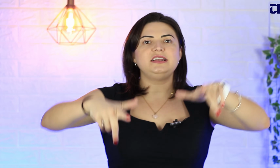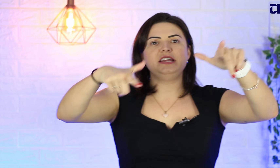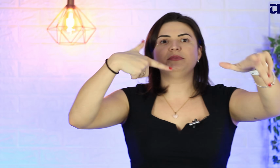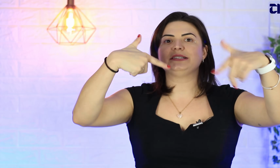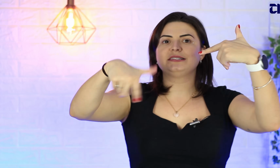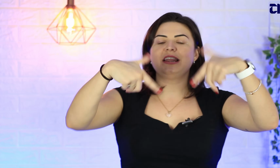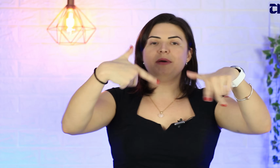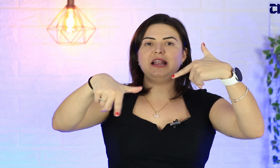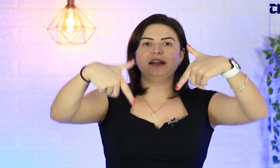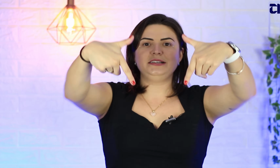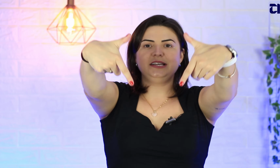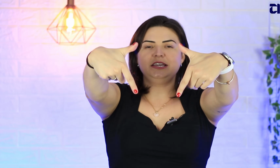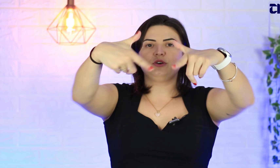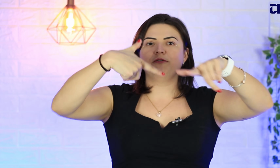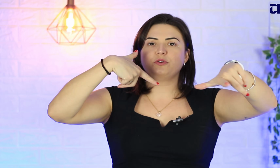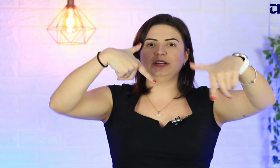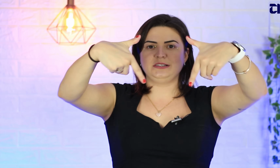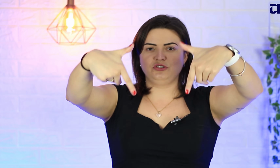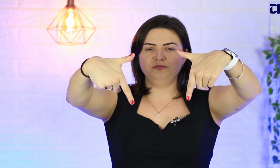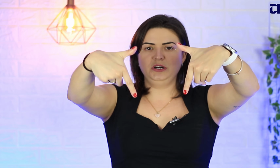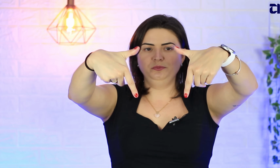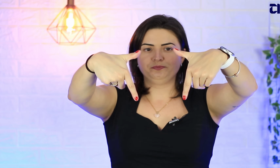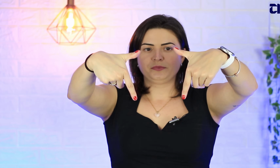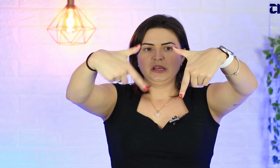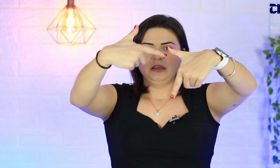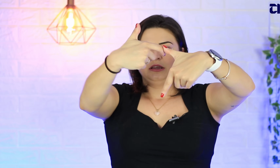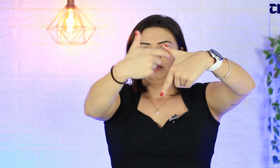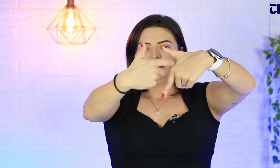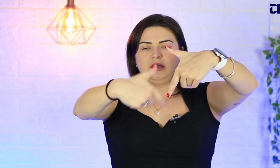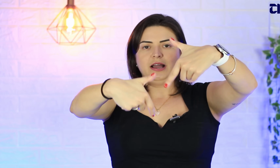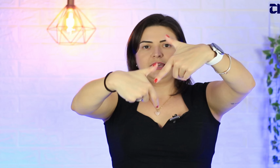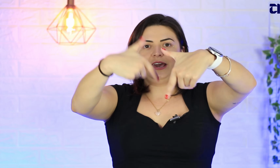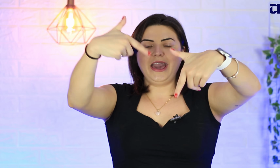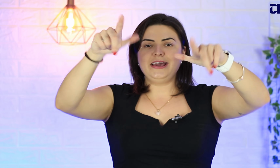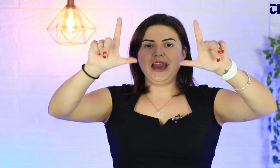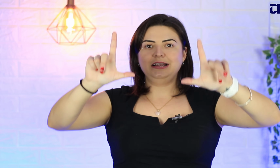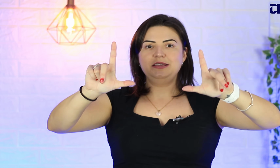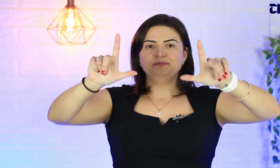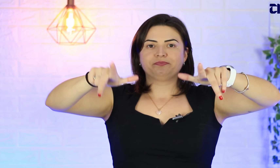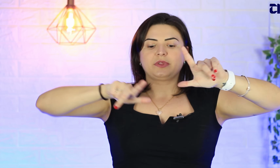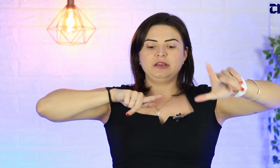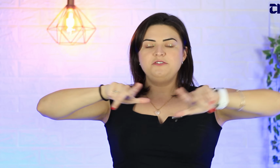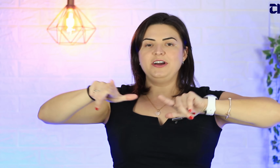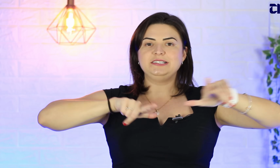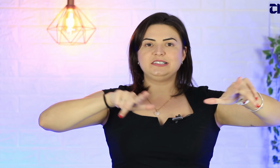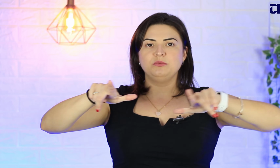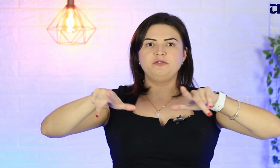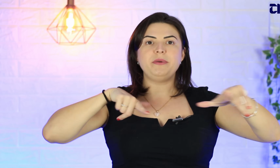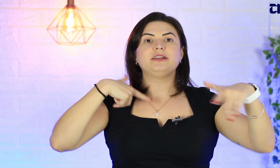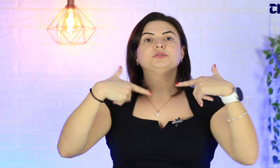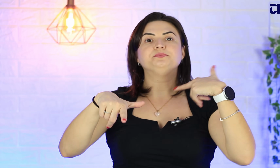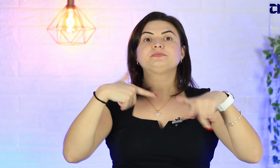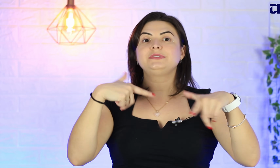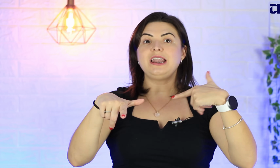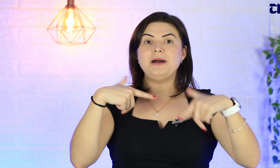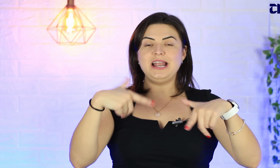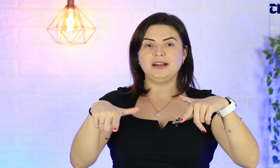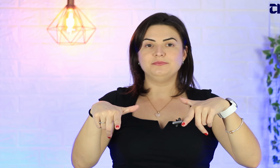em libras. Trabalhar. Esse aqui. Configuração de mão. Aqui, em L. E faz esse movimento. Trabalhar.